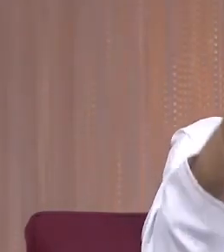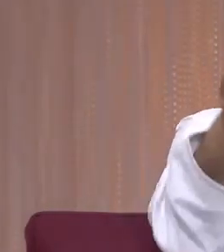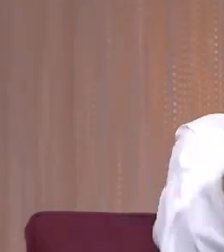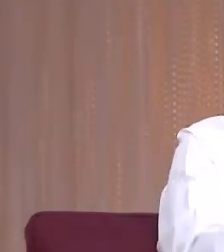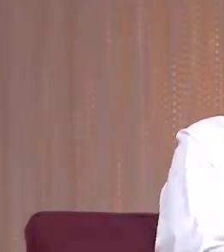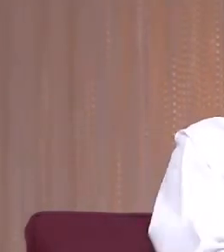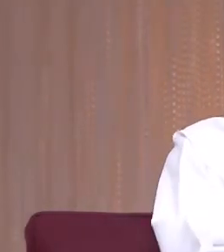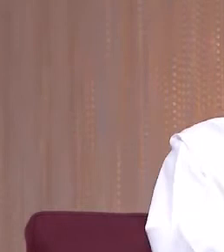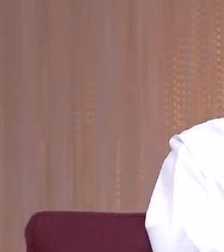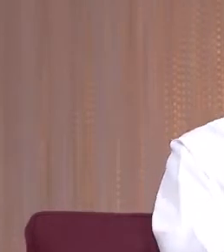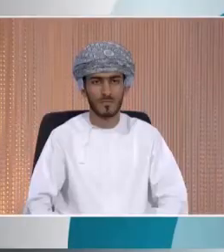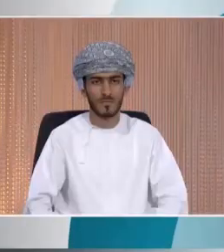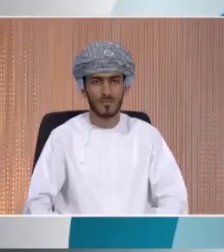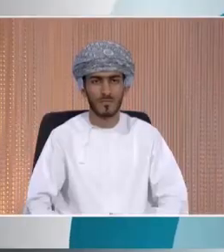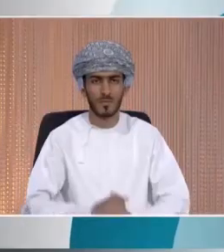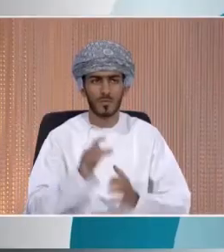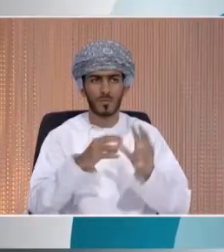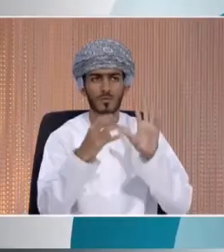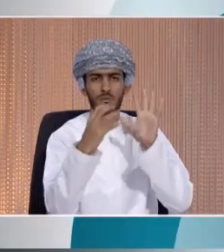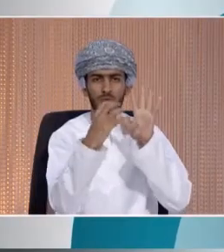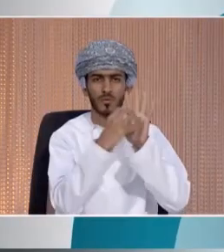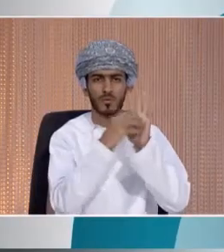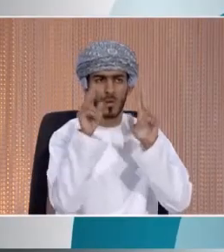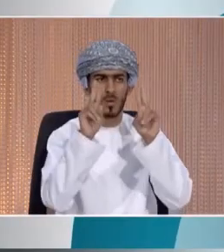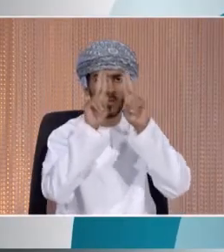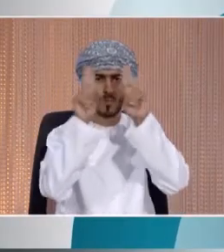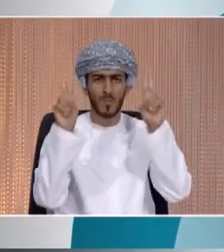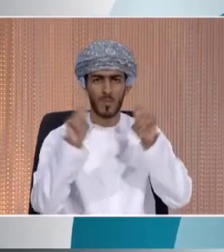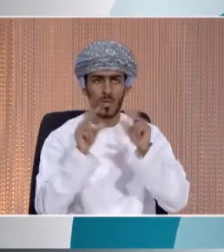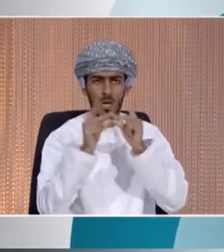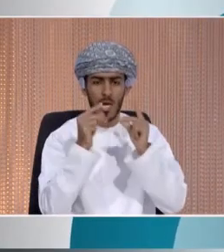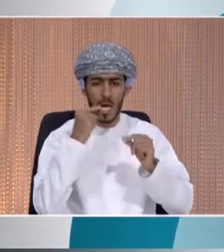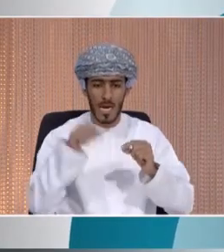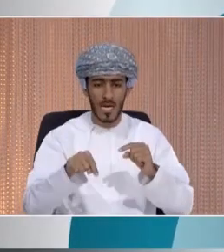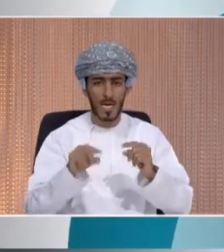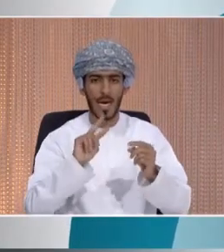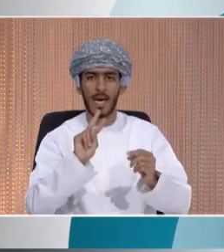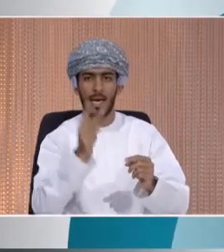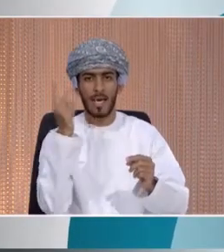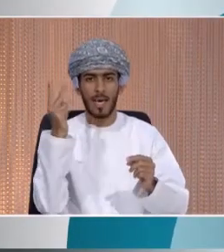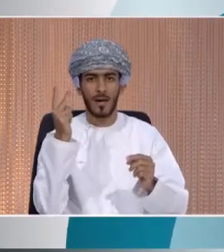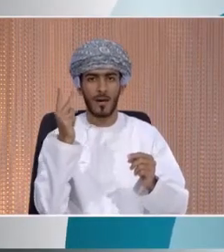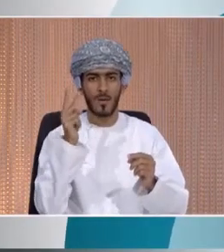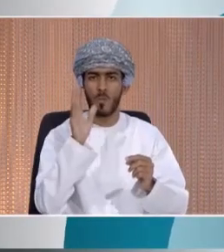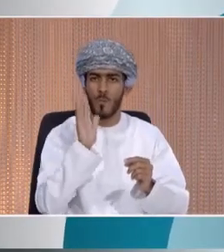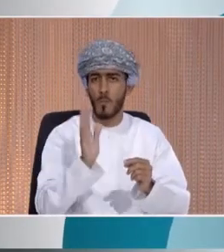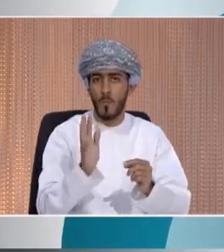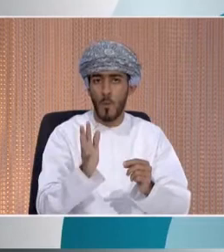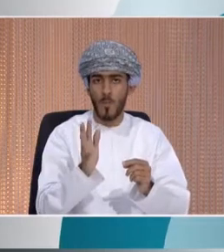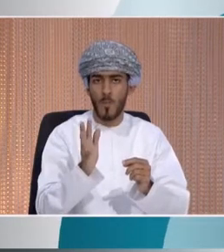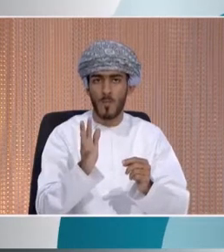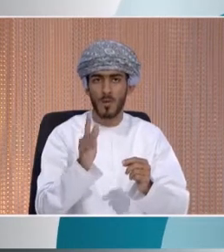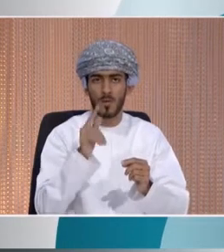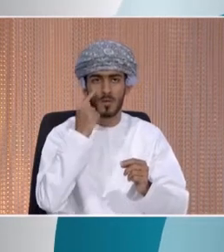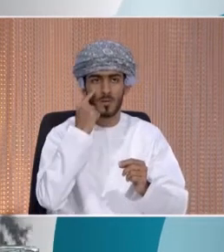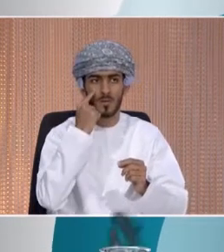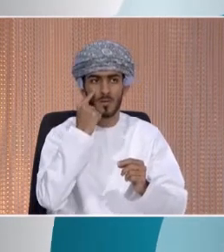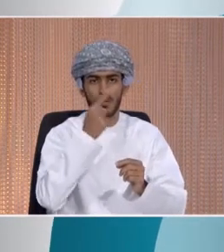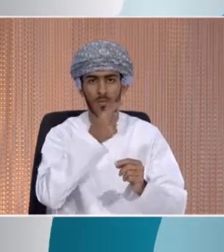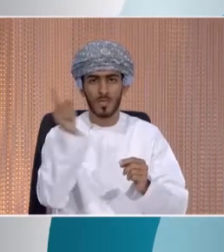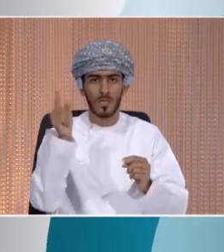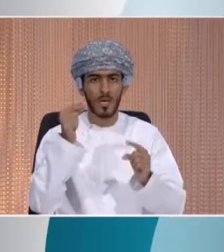ما هو هذا الشعار؟ هو الشعار الملتقى في هذه السنة تغير، ربما راعى الخصوصية